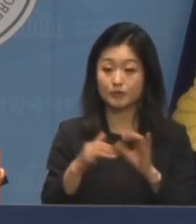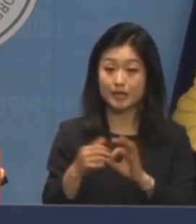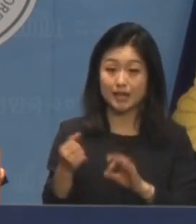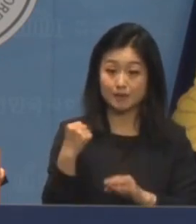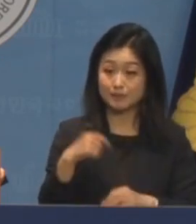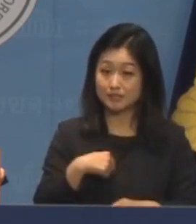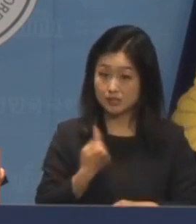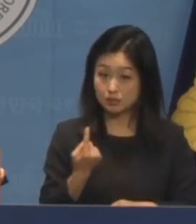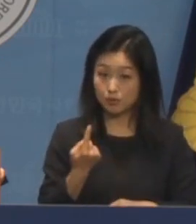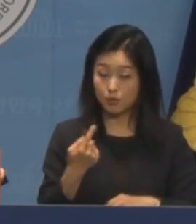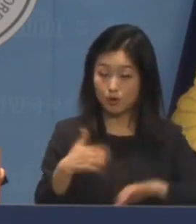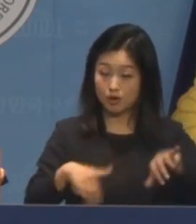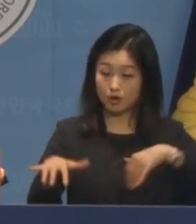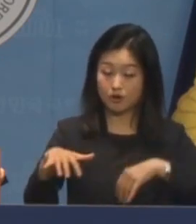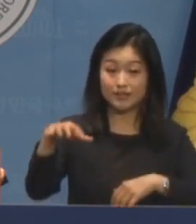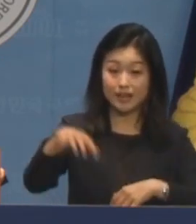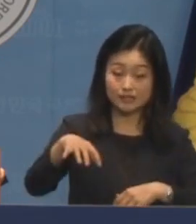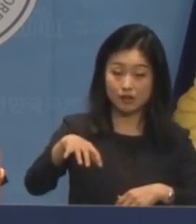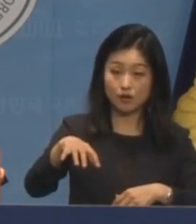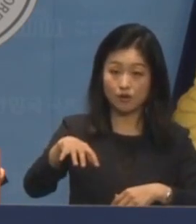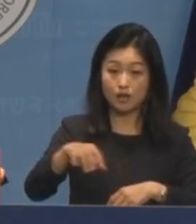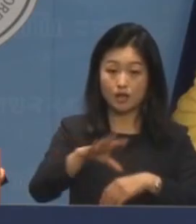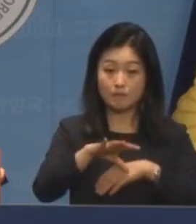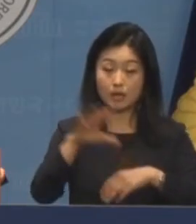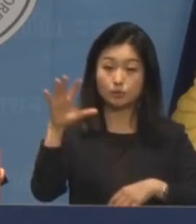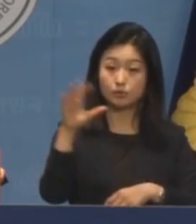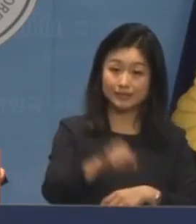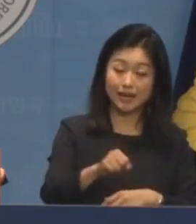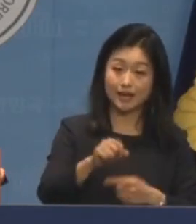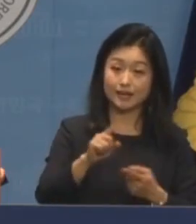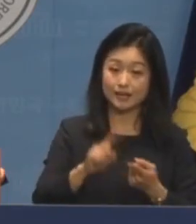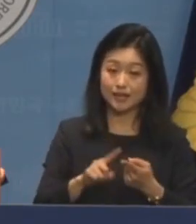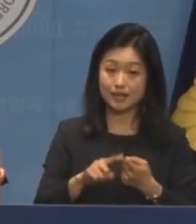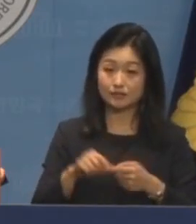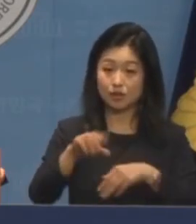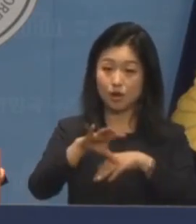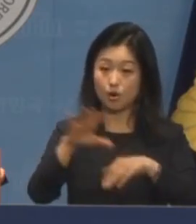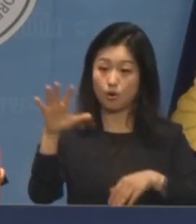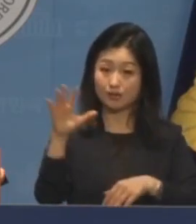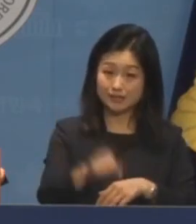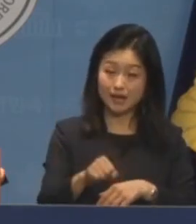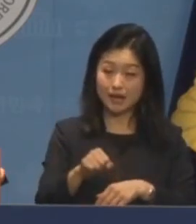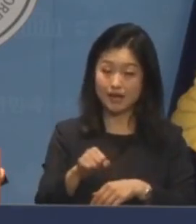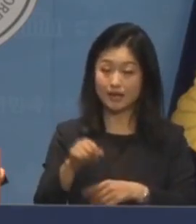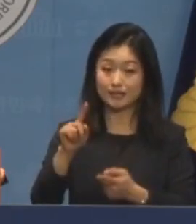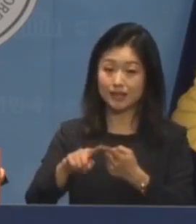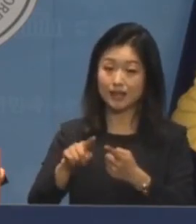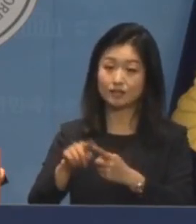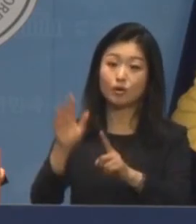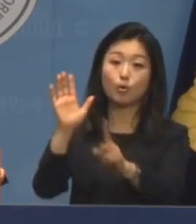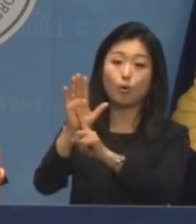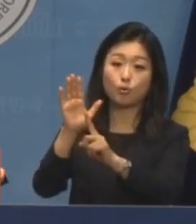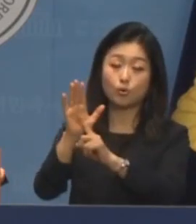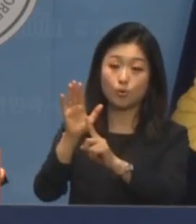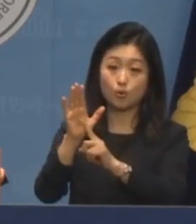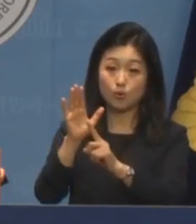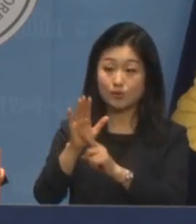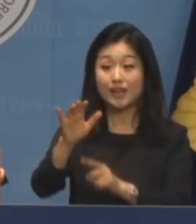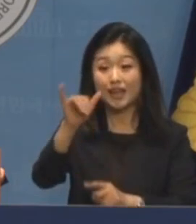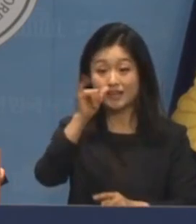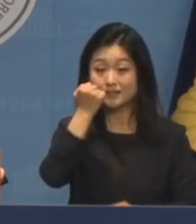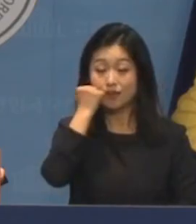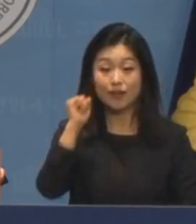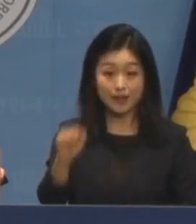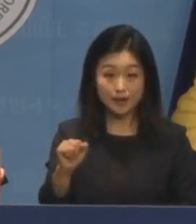국민의힘이 스스로 거리에 나서서 방송장악, 언론장악이라는 문제를 공론화하게 될 것입니다. 그것이